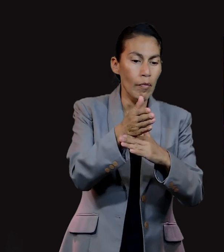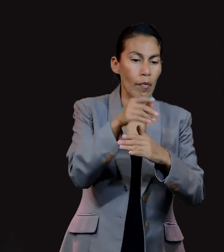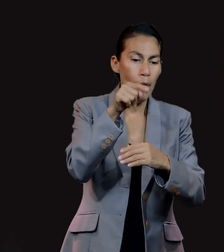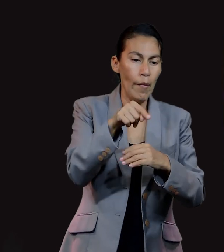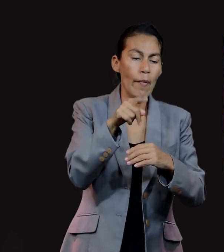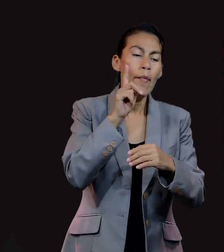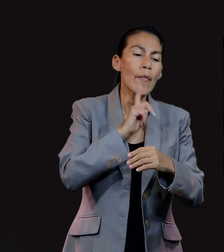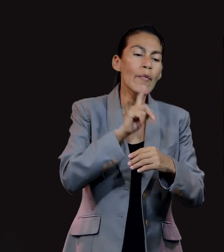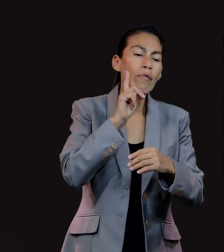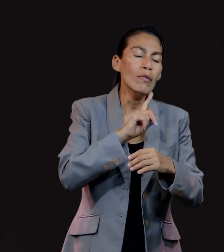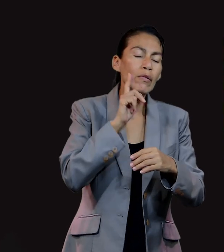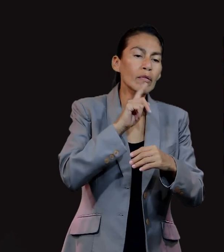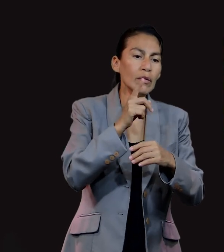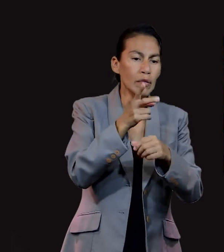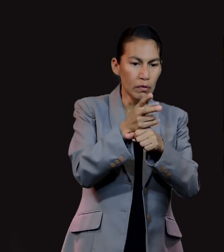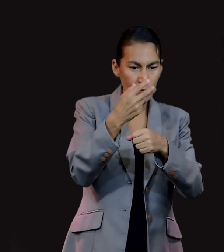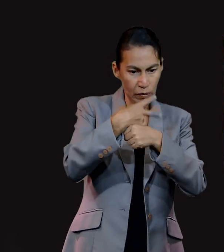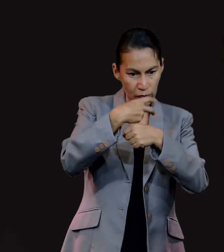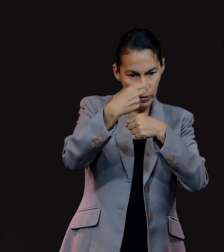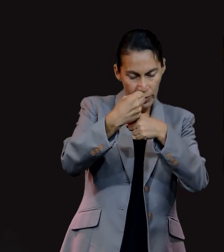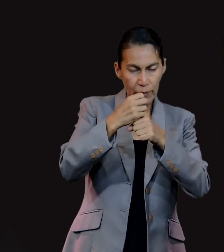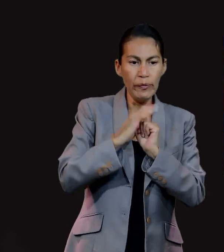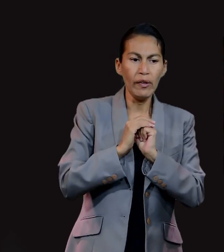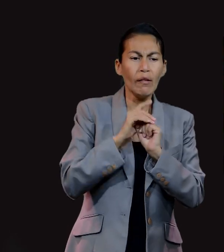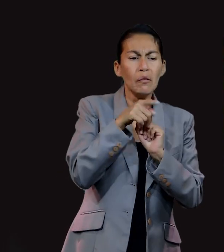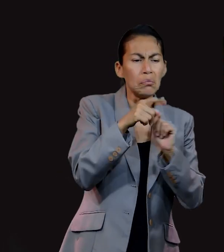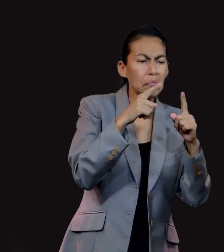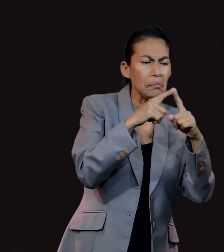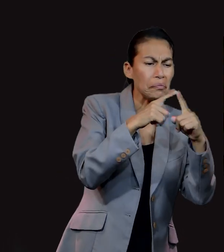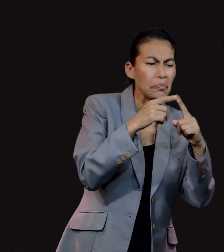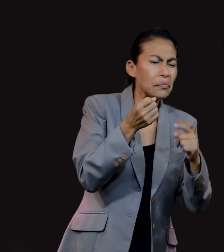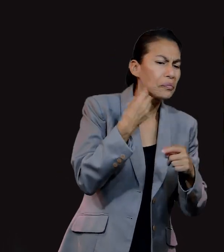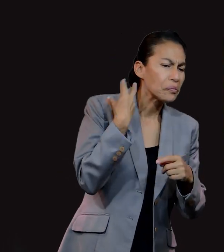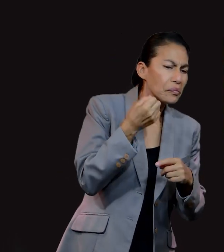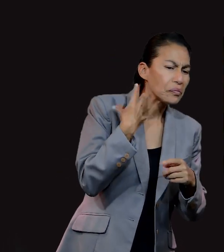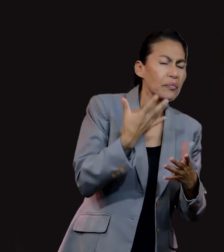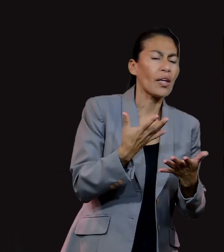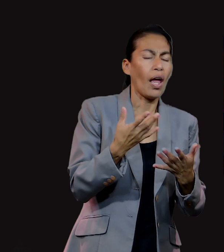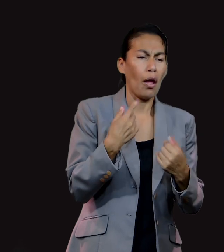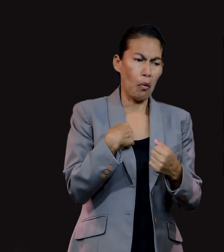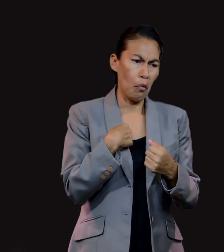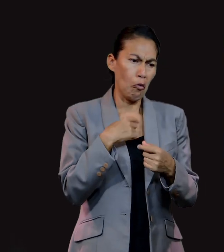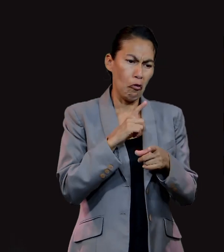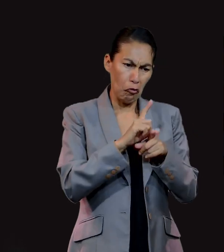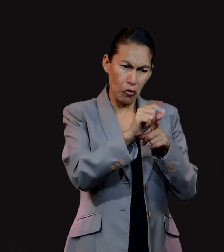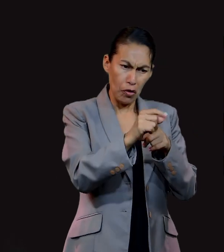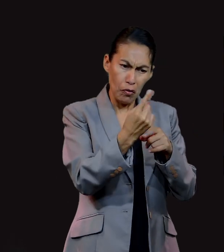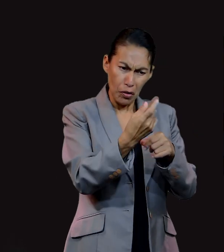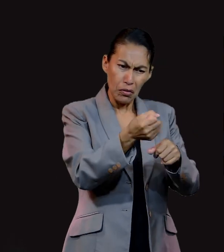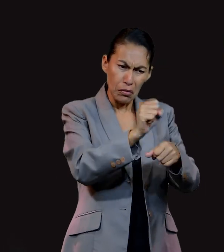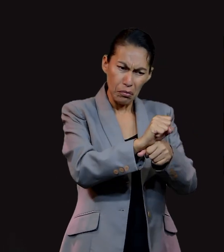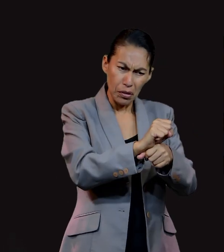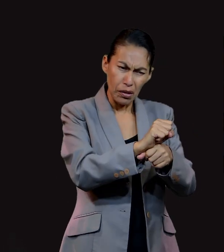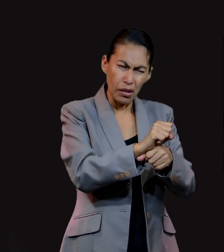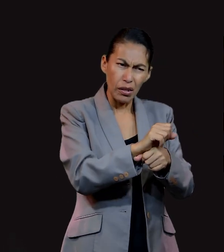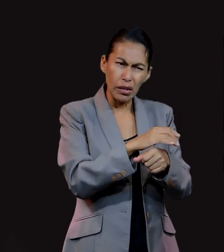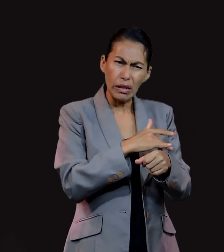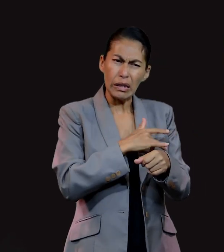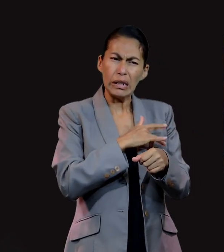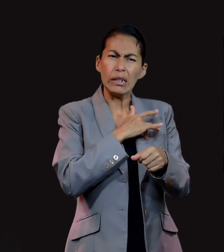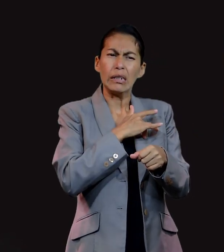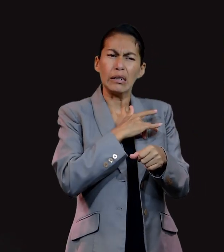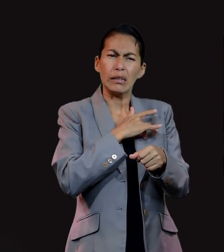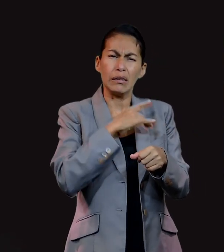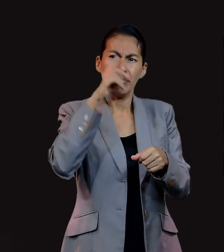señorita me llevó a unas campañas a la Iglesia y en la misma semana de que fui a las